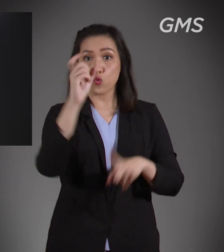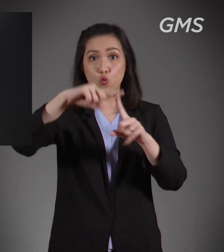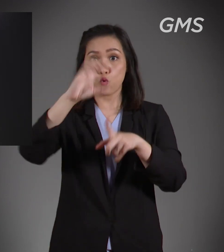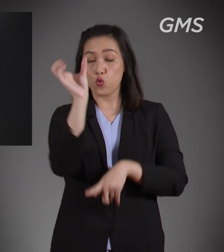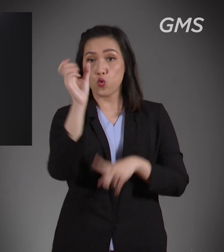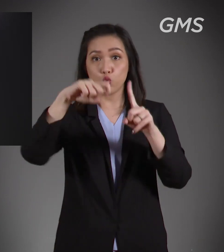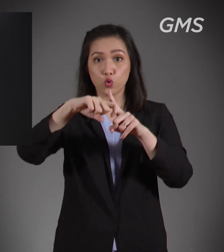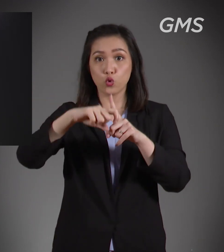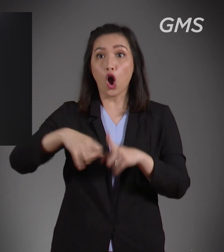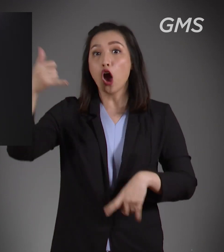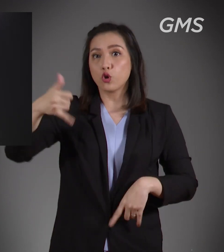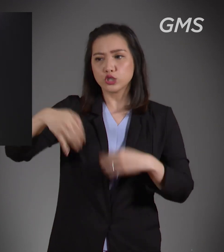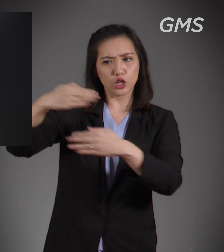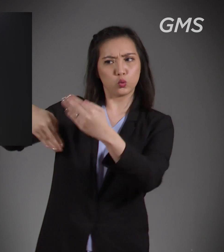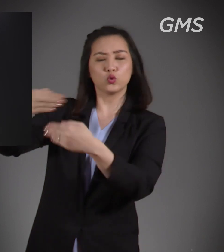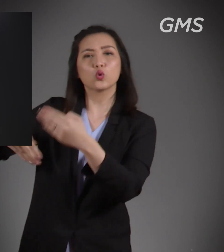kasus. Tapi dalam kasus Rehabeam,